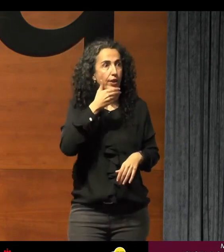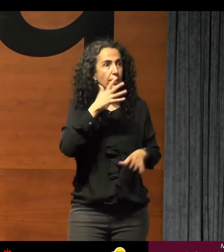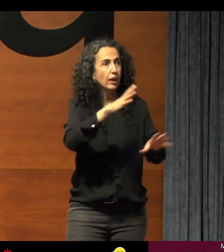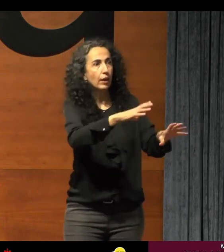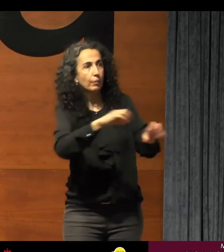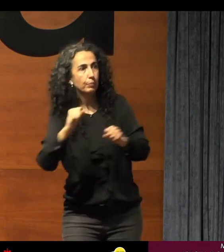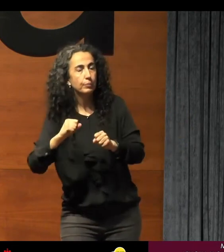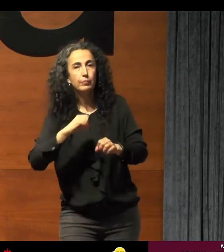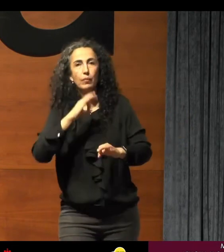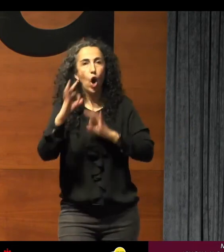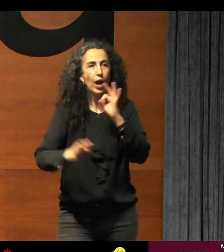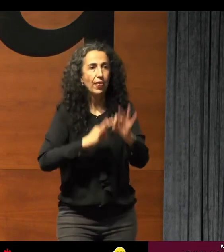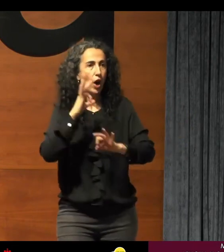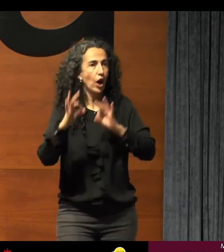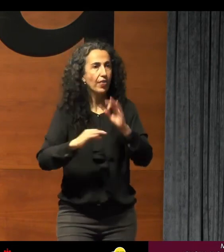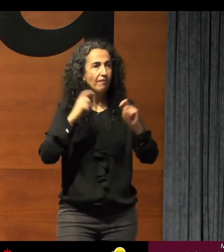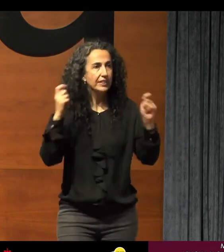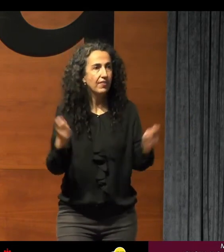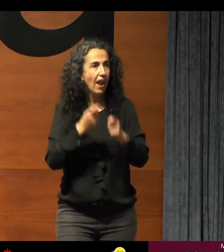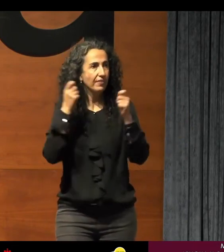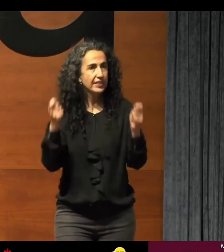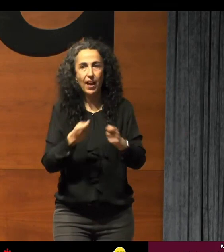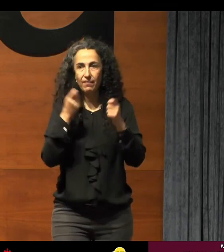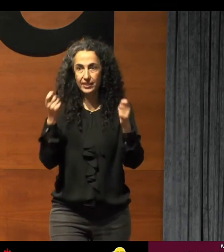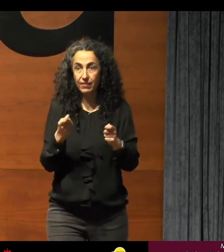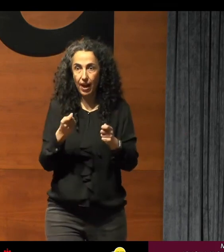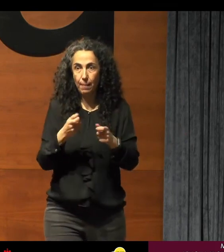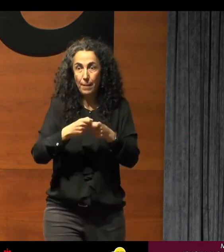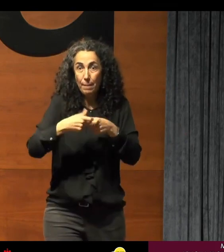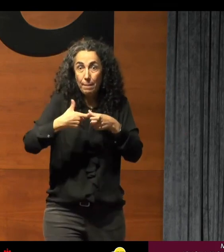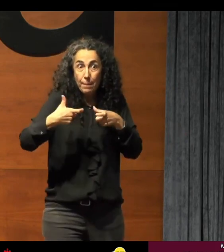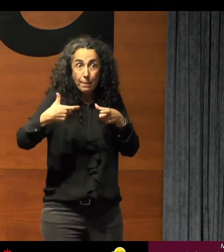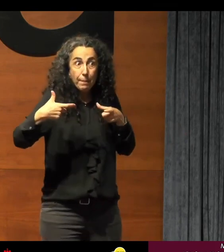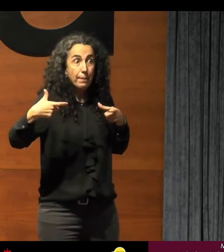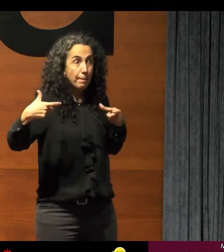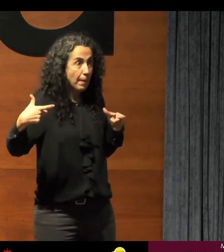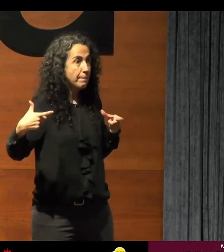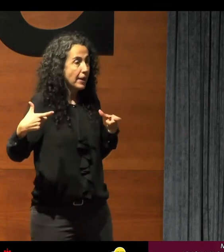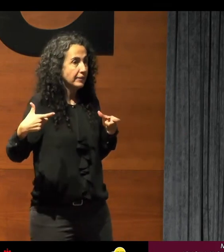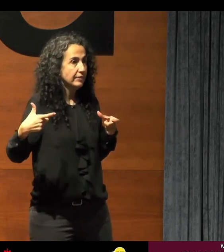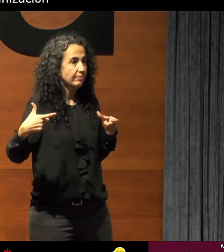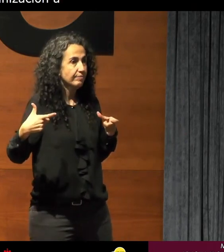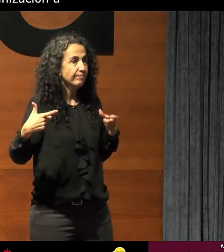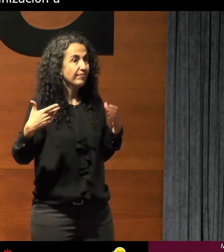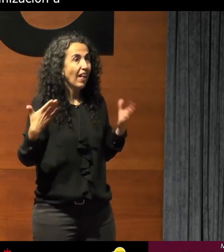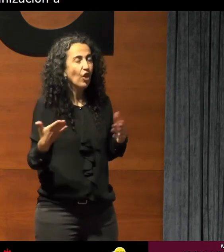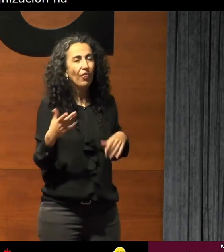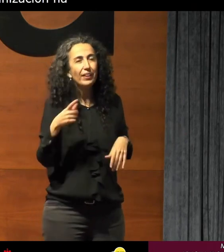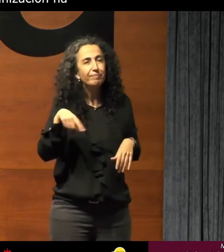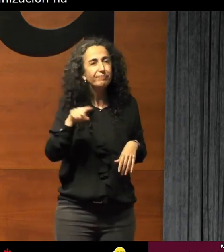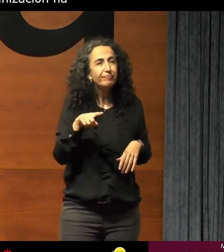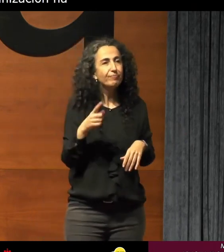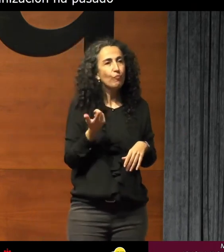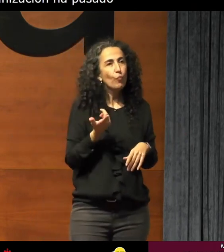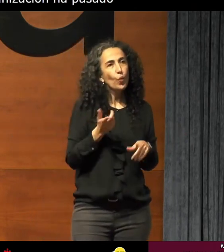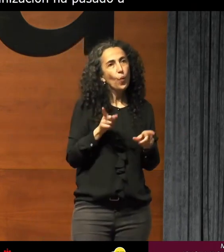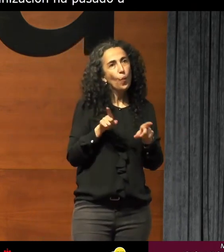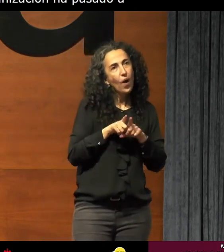de mediación comunicativa. Es decir, la organización ha pasado a manos de personas oyentes en detrimento del